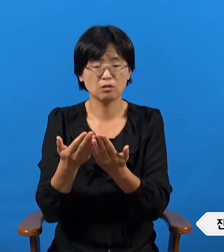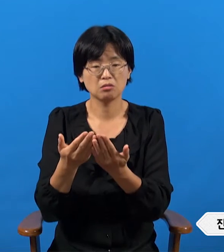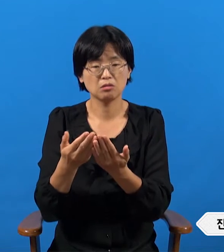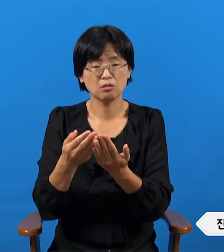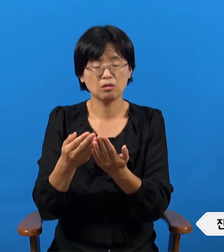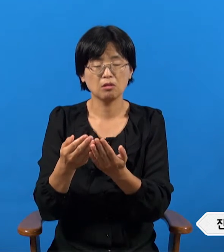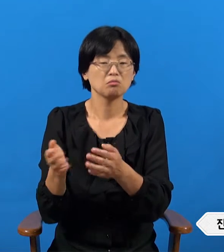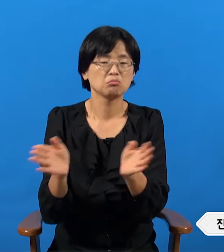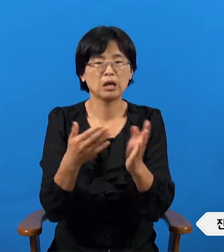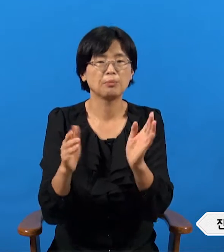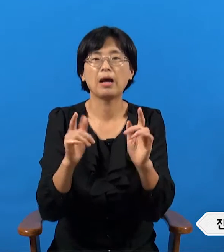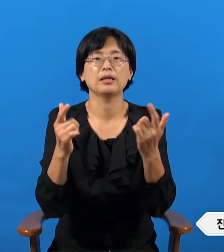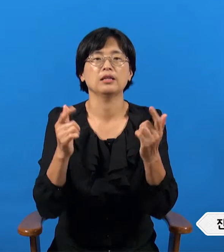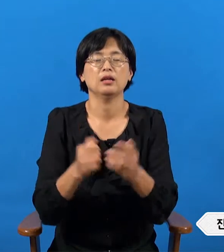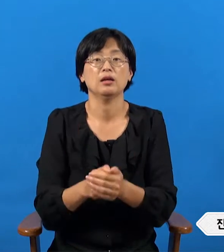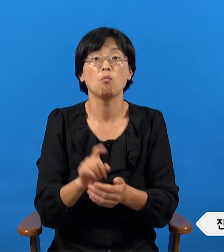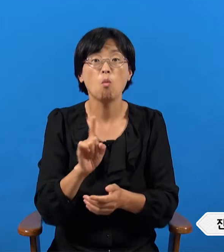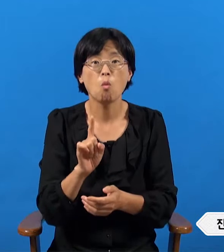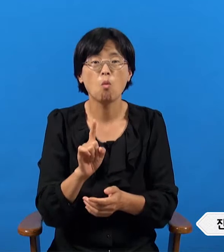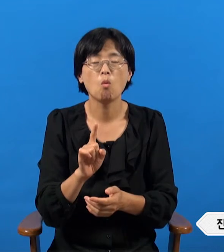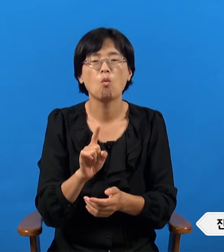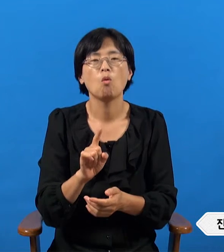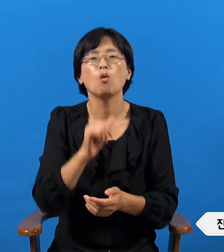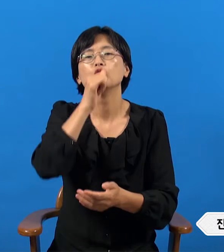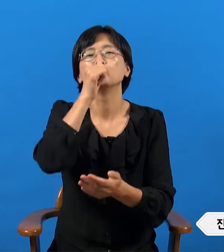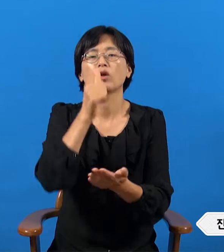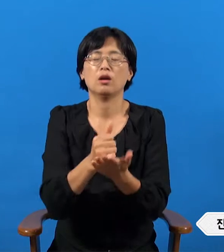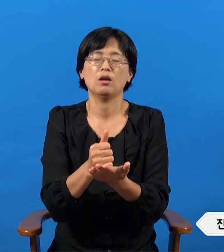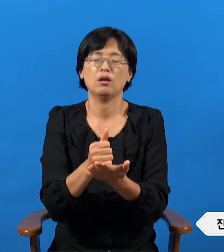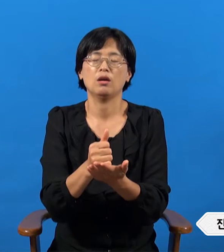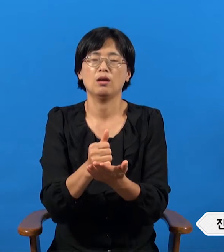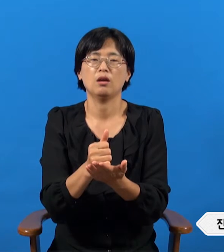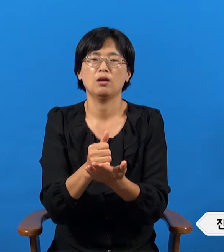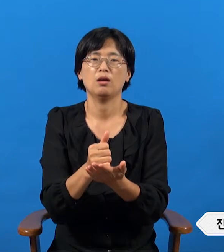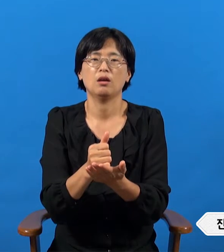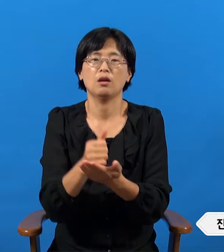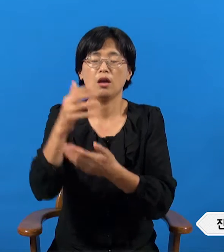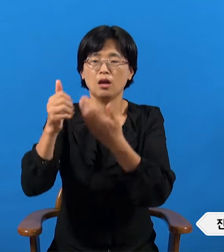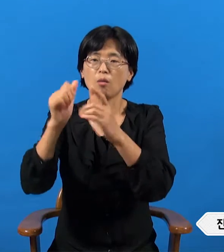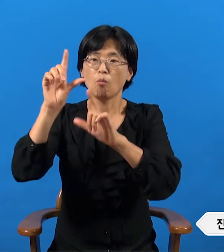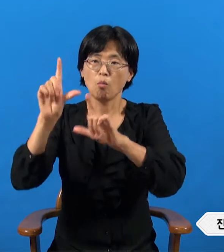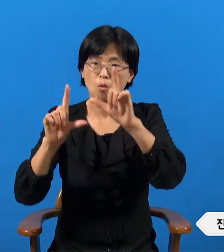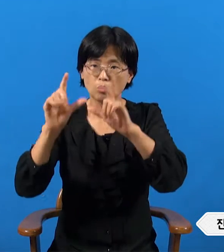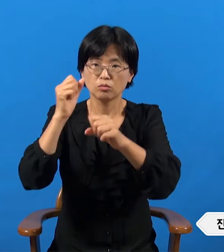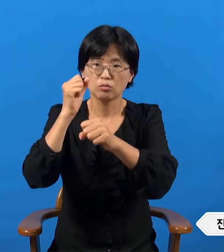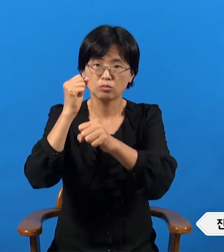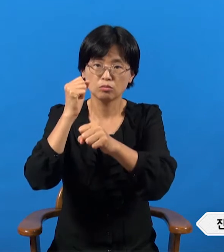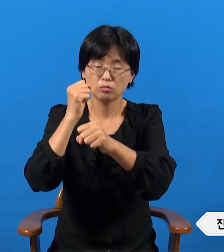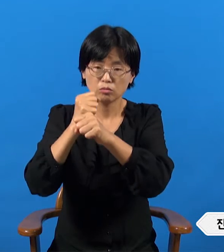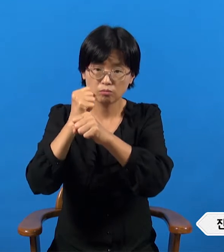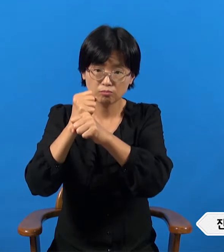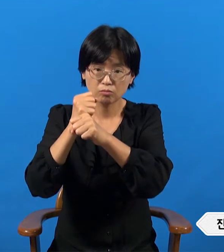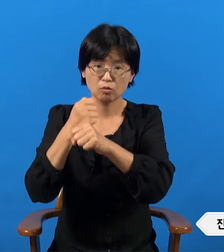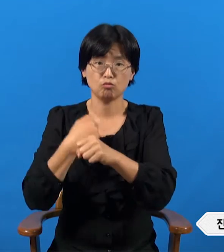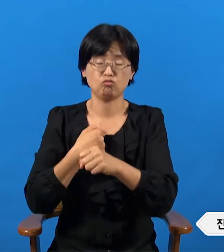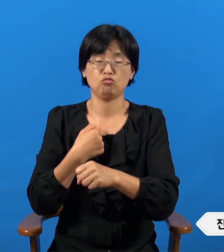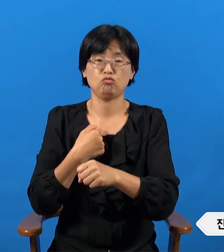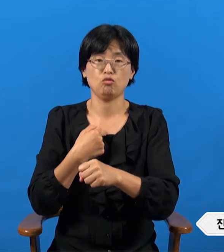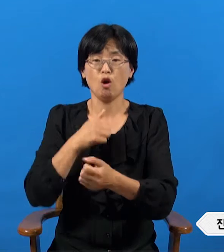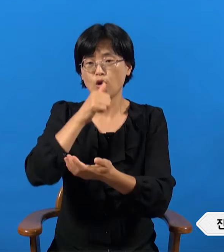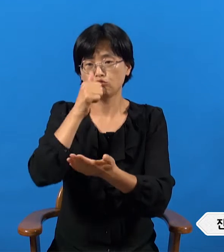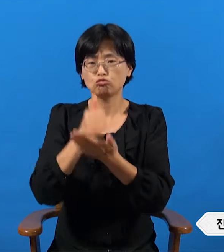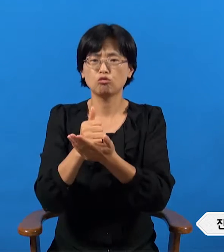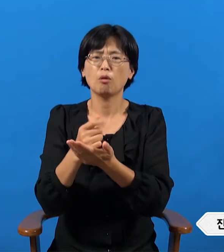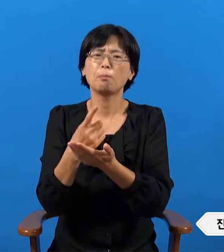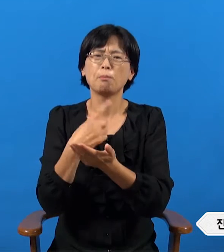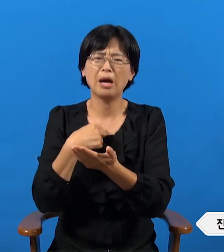그냥 지나치지 않습니다. 바로 그것은 죄의 문제가 됩니다. 하나님의 형상으로 지음받은 우리가, 죄가 우리